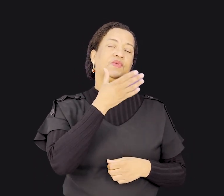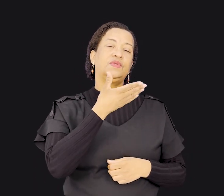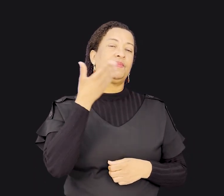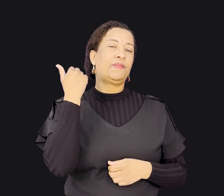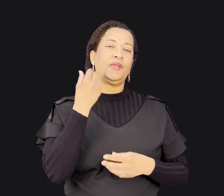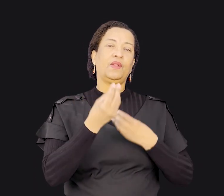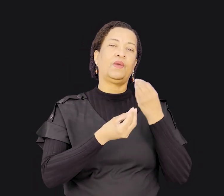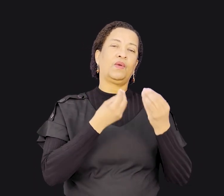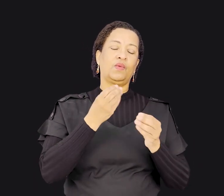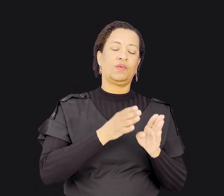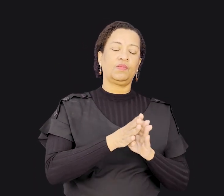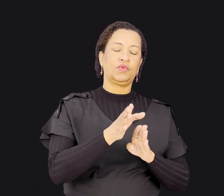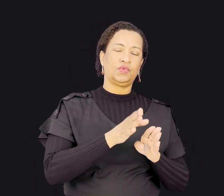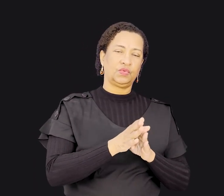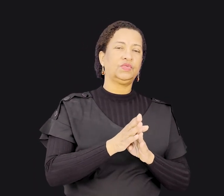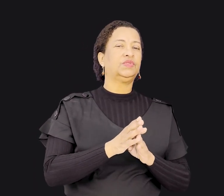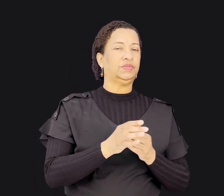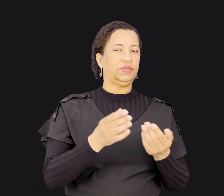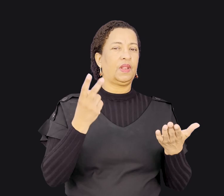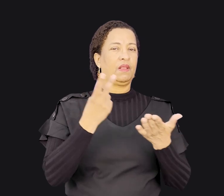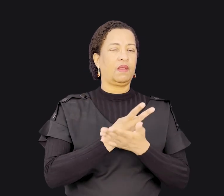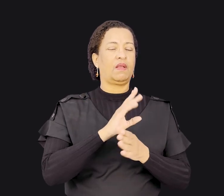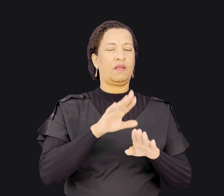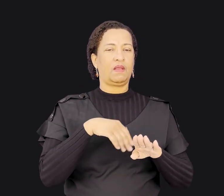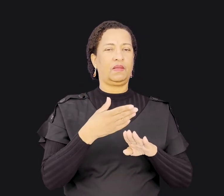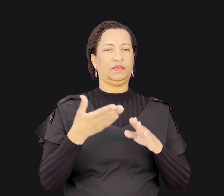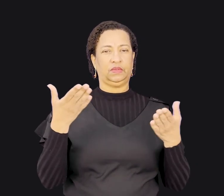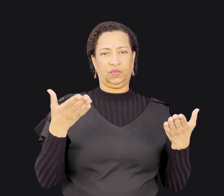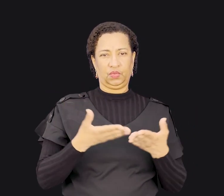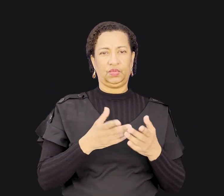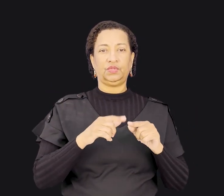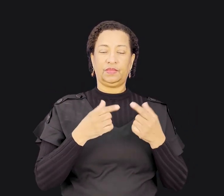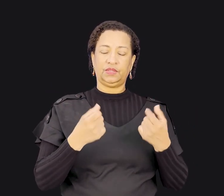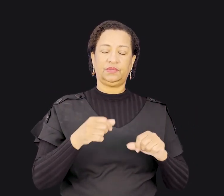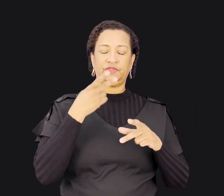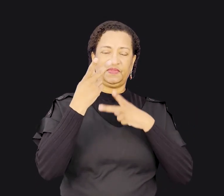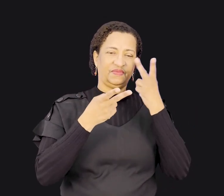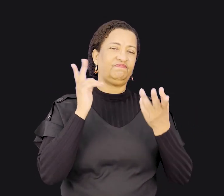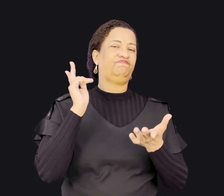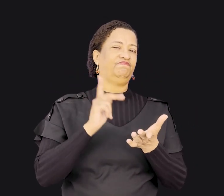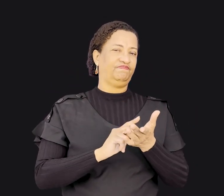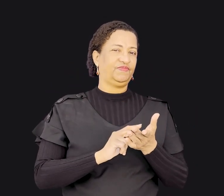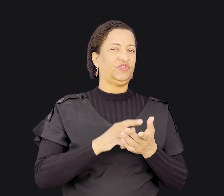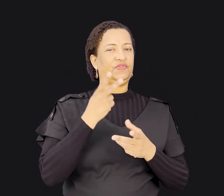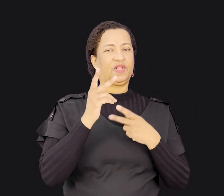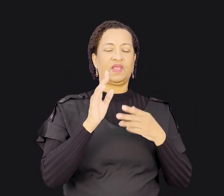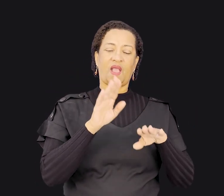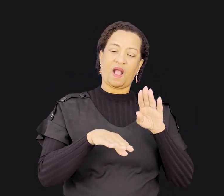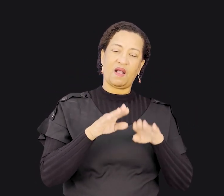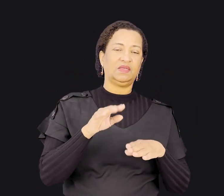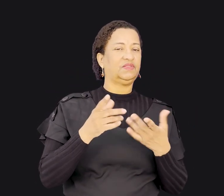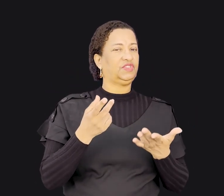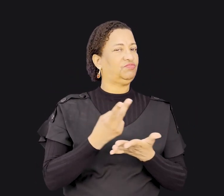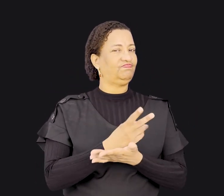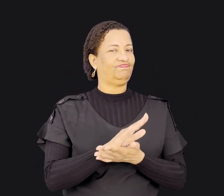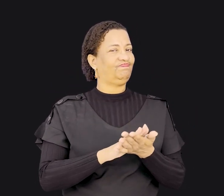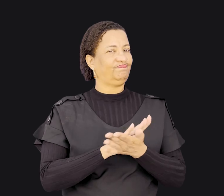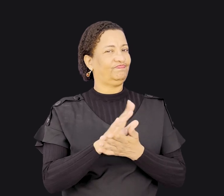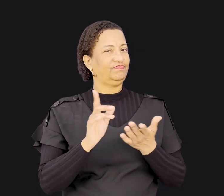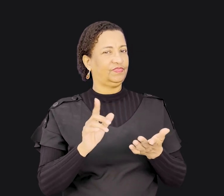o conselho de Pedro funciona ainda hoje. Mas tenho que ser sincero e dizer que nem sempre funciona tão bem, mas